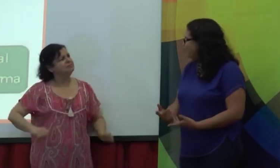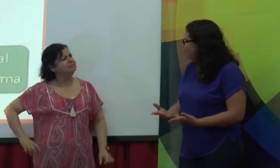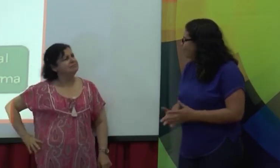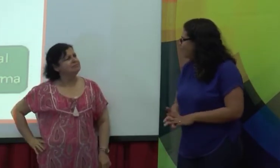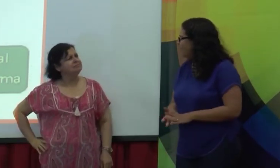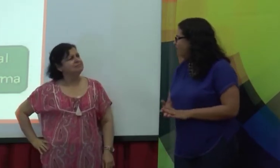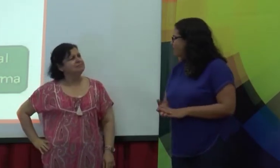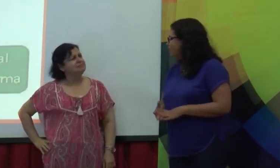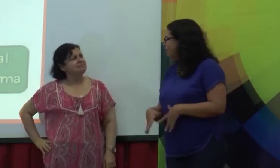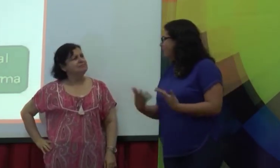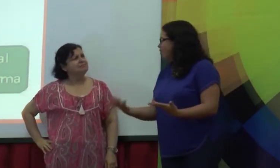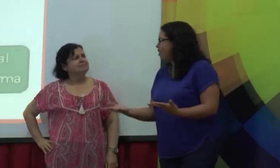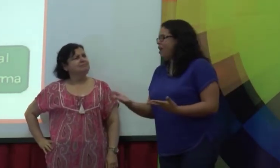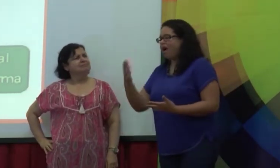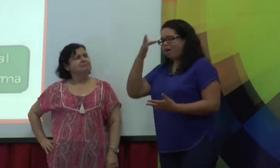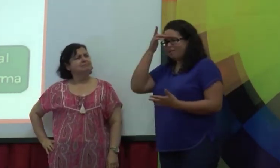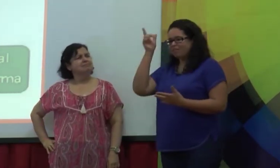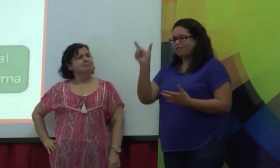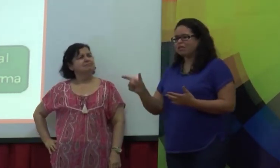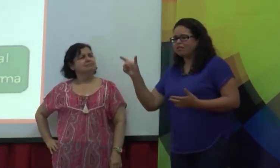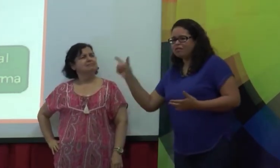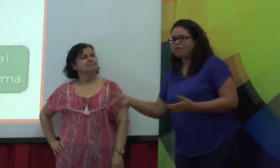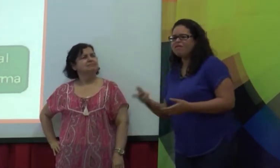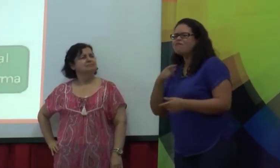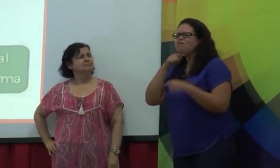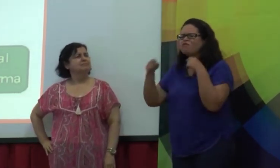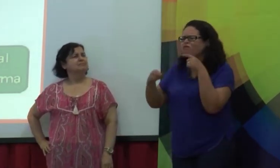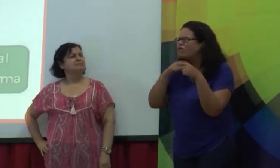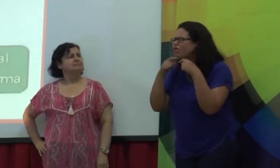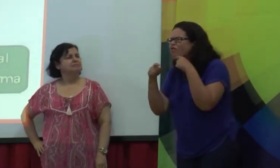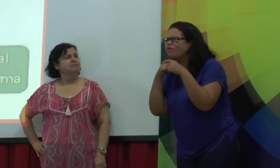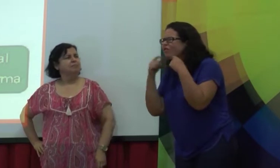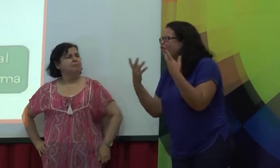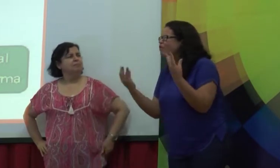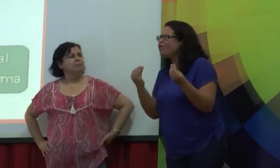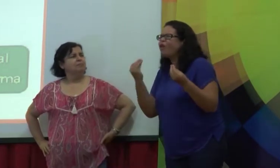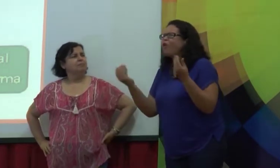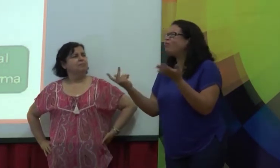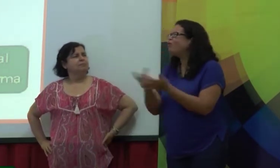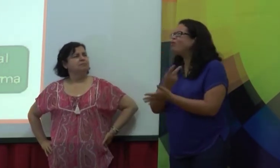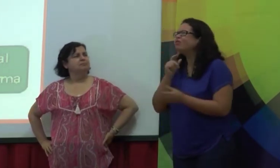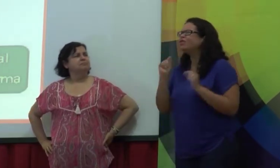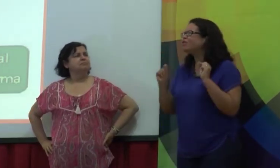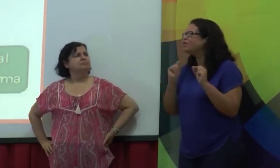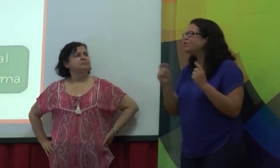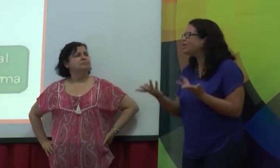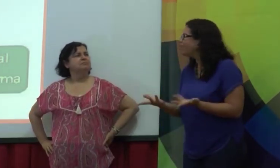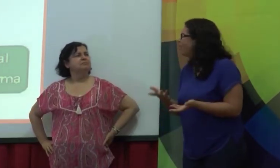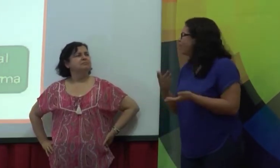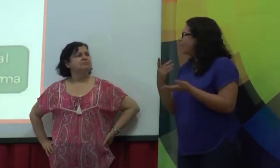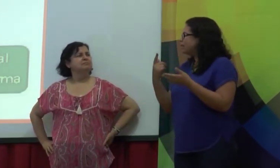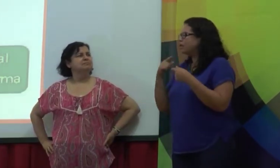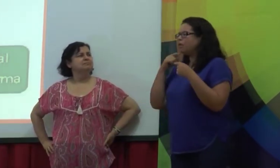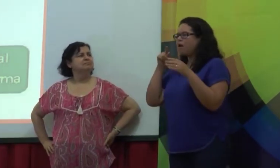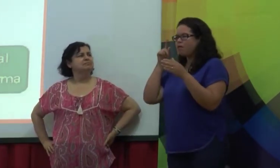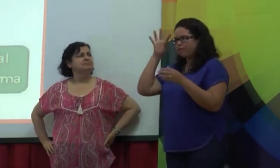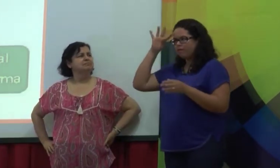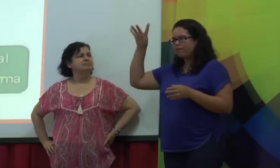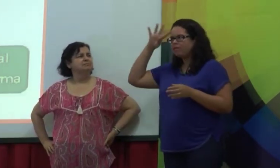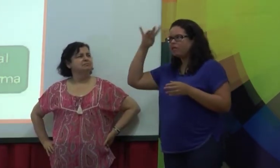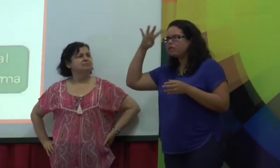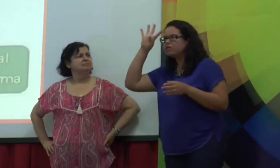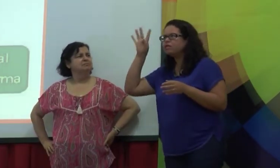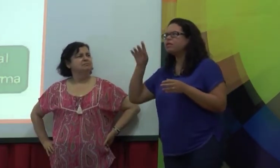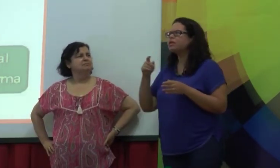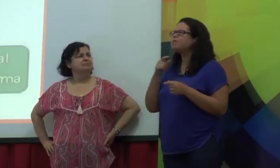existe essa interligação? Porque as pessoas, elas podem ter algumas dúvidas, não